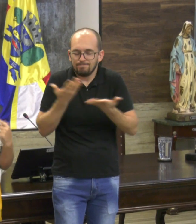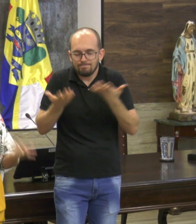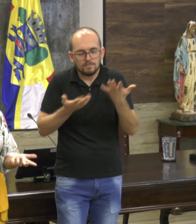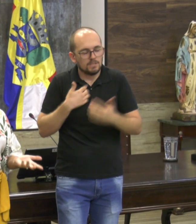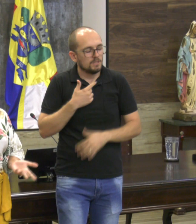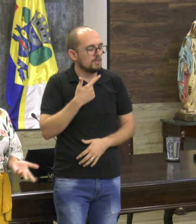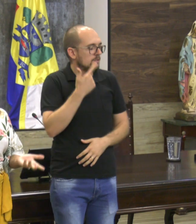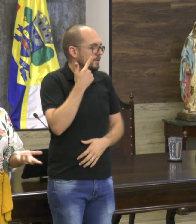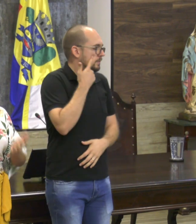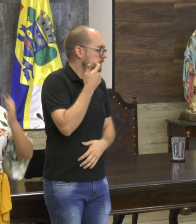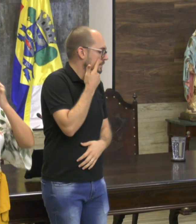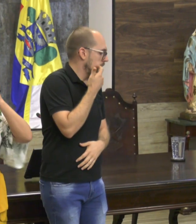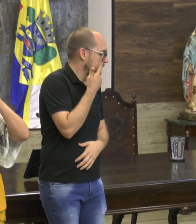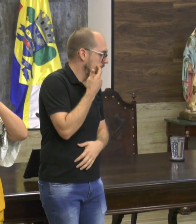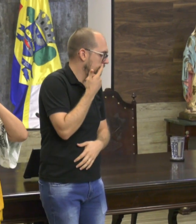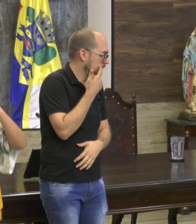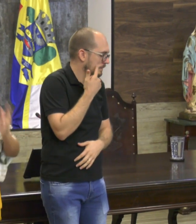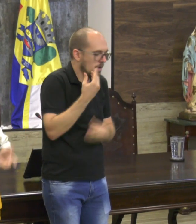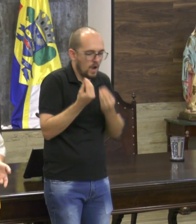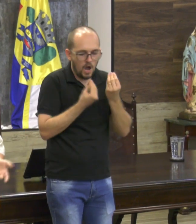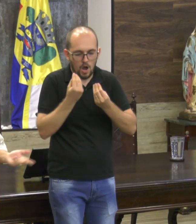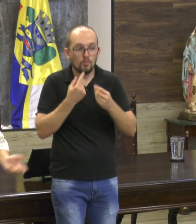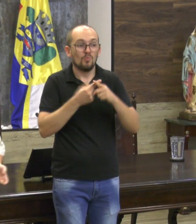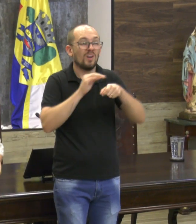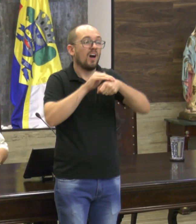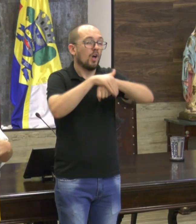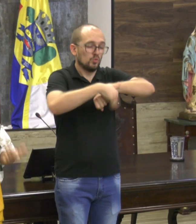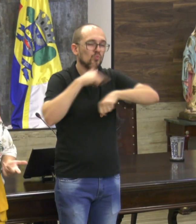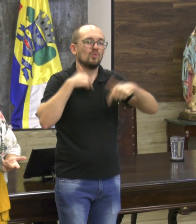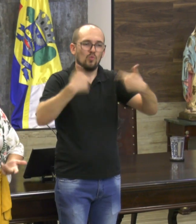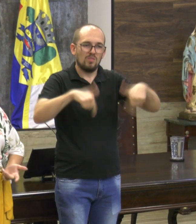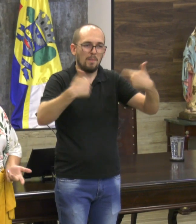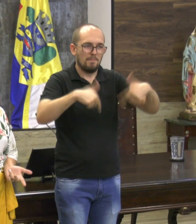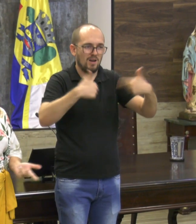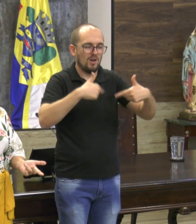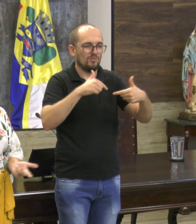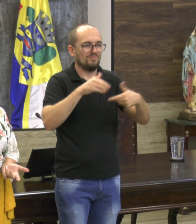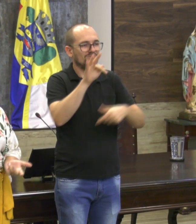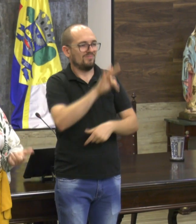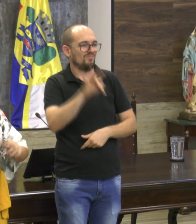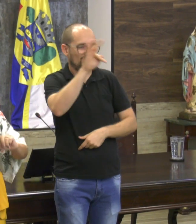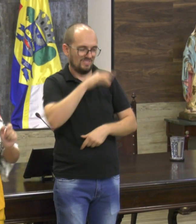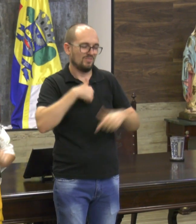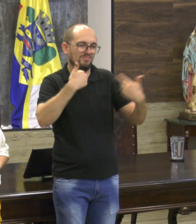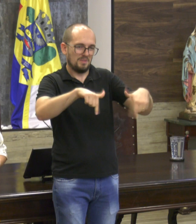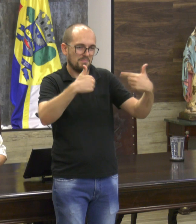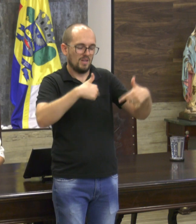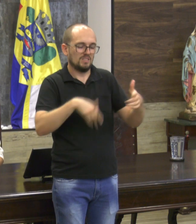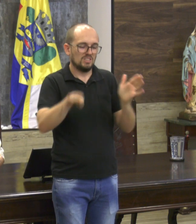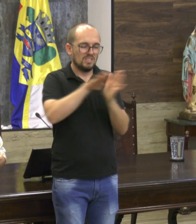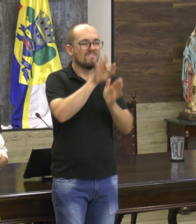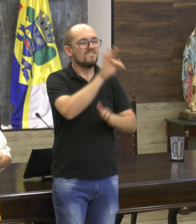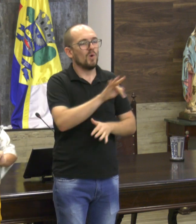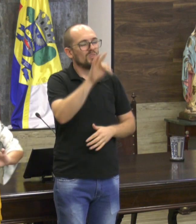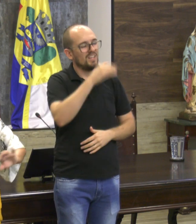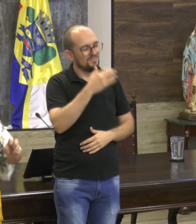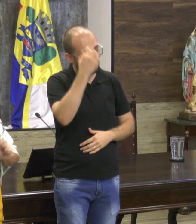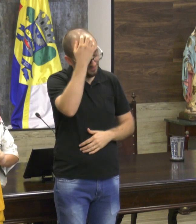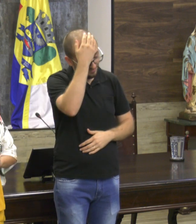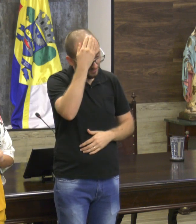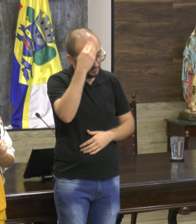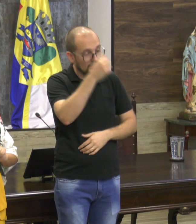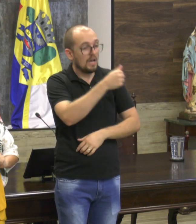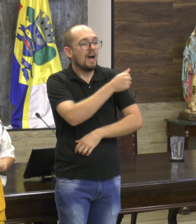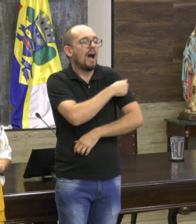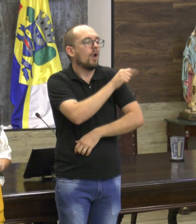casa, eu dou aula à noite na faculdade também, no curso de pedagogia, letras e educação física, e eu chegava na faculdade e meus alunos falavam: professora